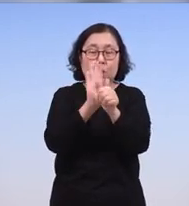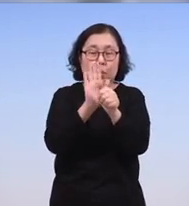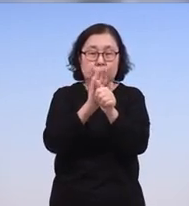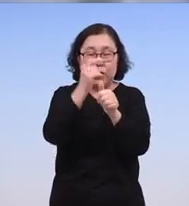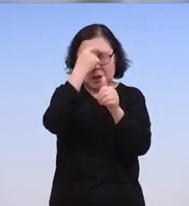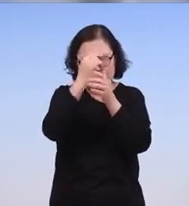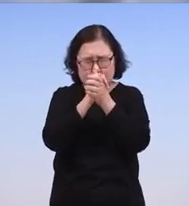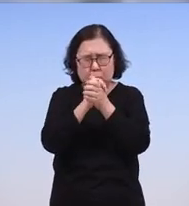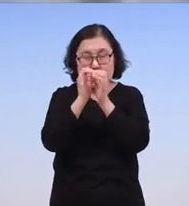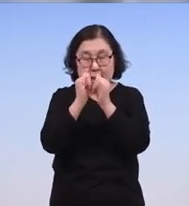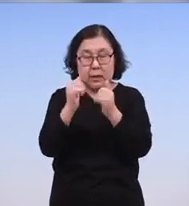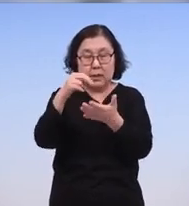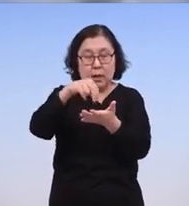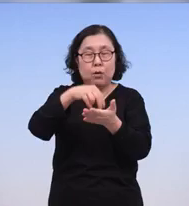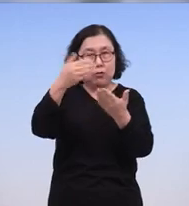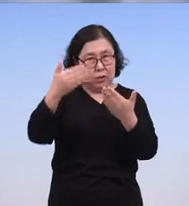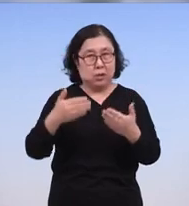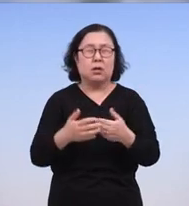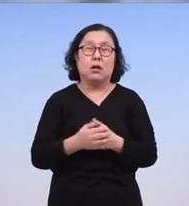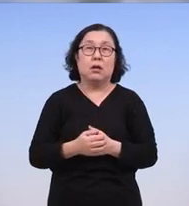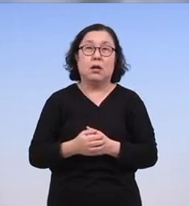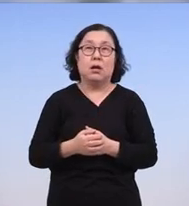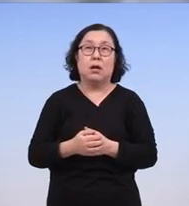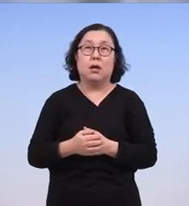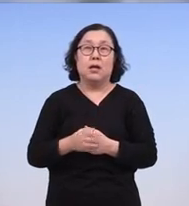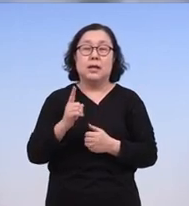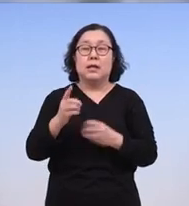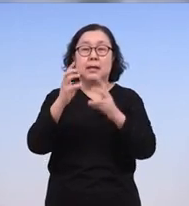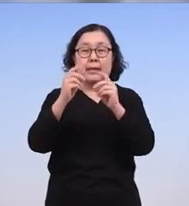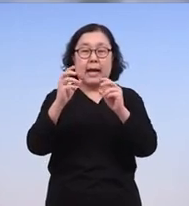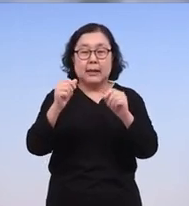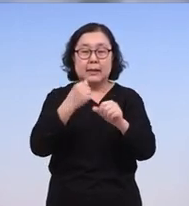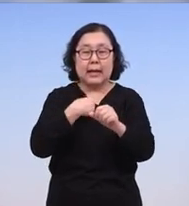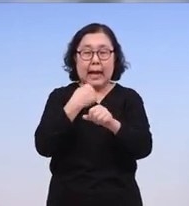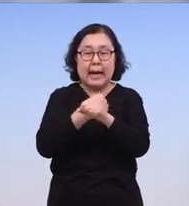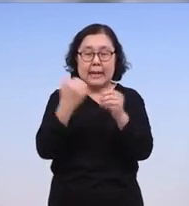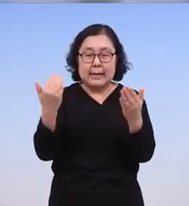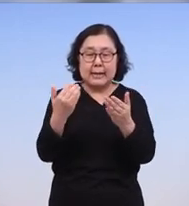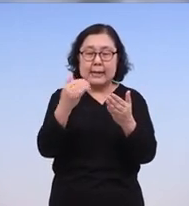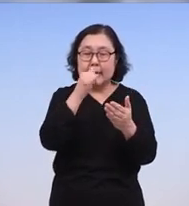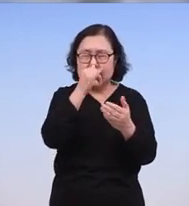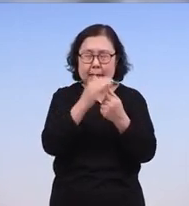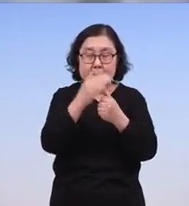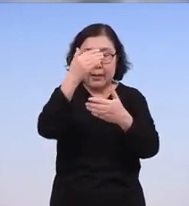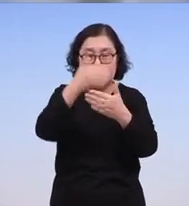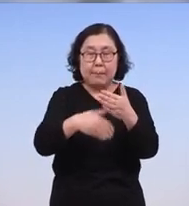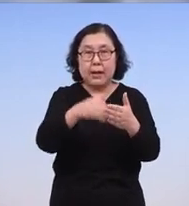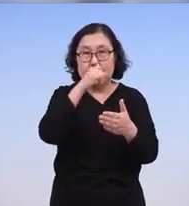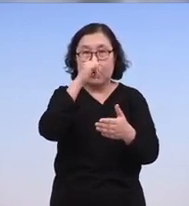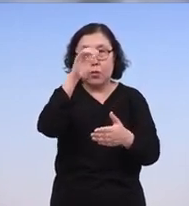기도자를 세워주시는 거 아닙니까? 여러분 이 땅은 할 일이 있어서 남아있는 곳이다.